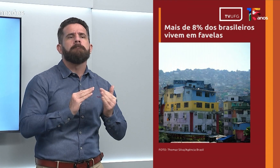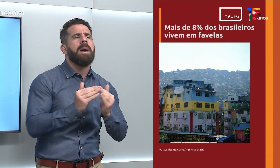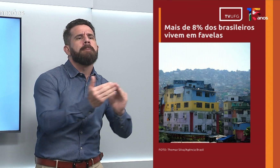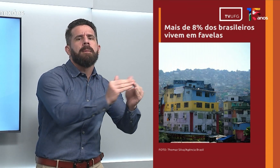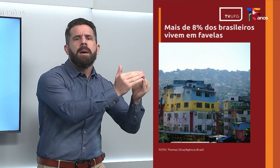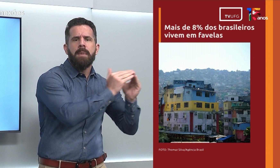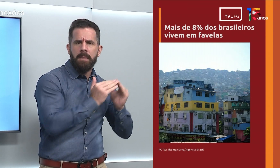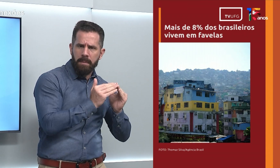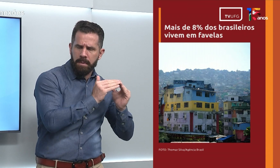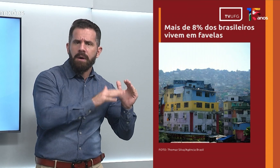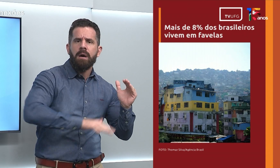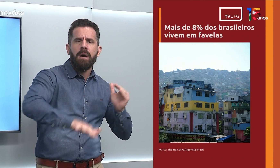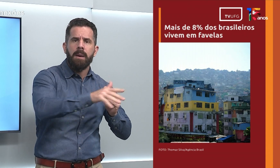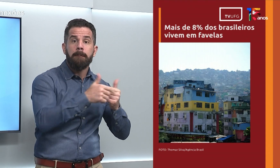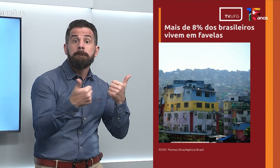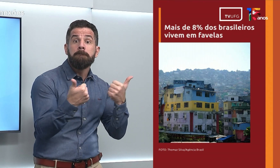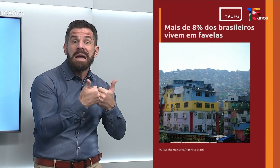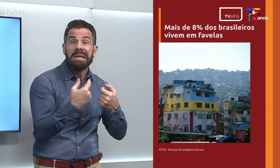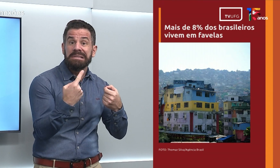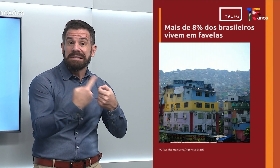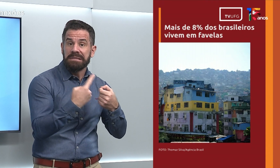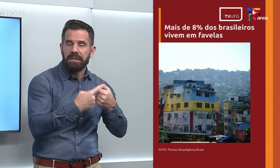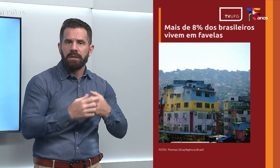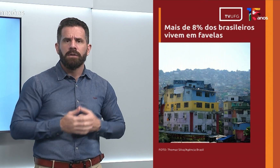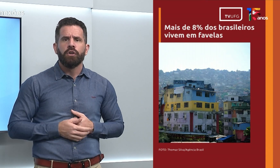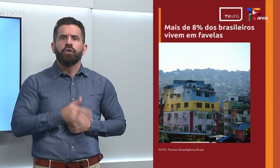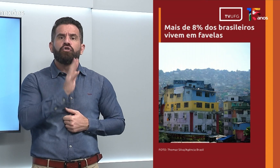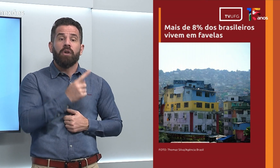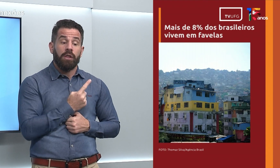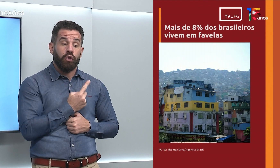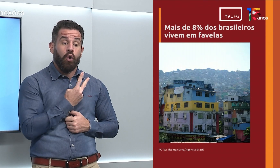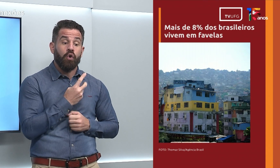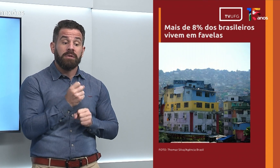país. Em 12 anos, esse número cresceu